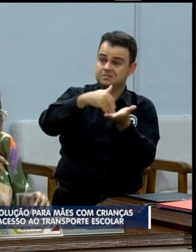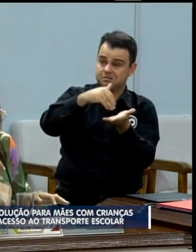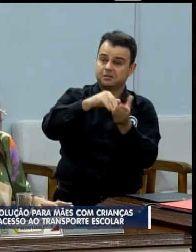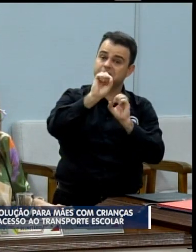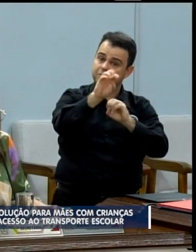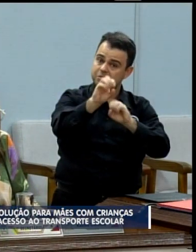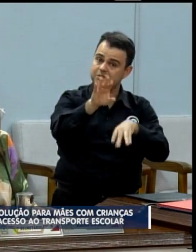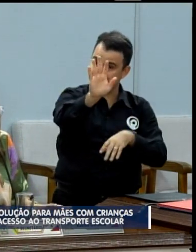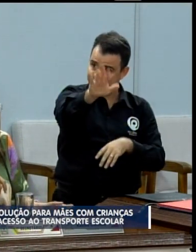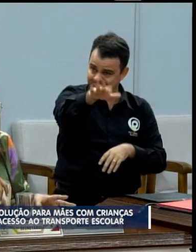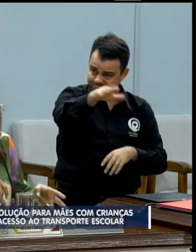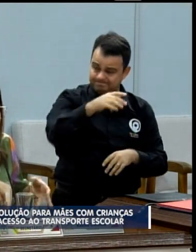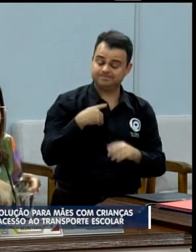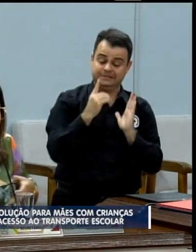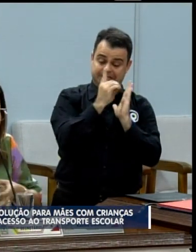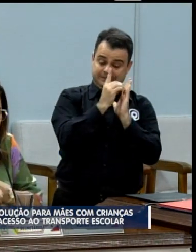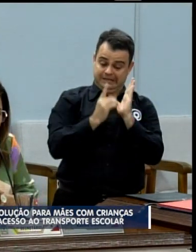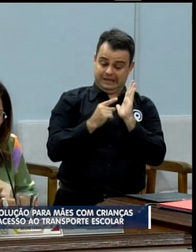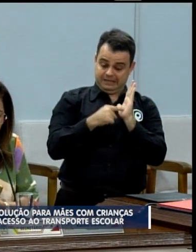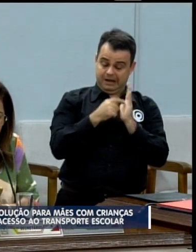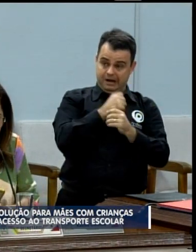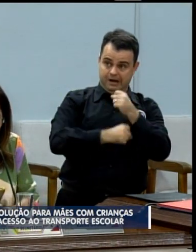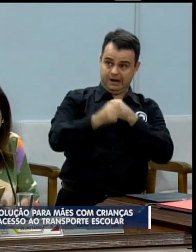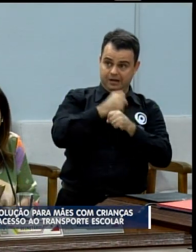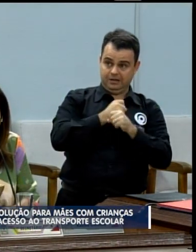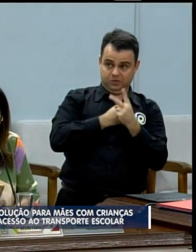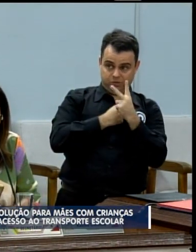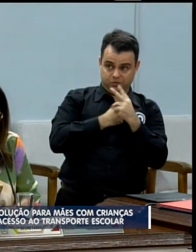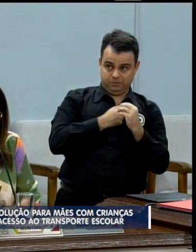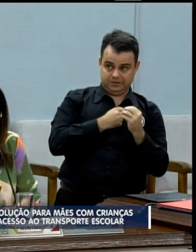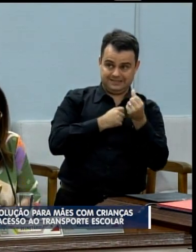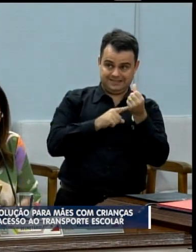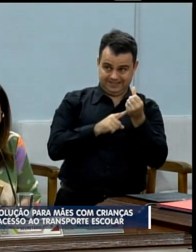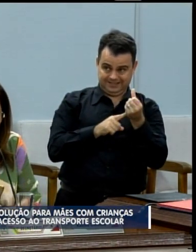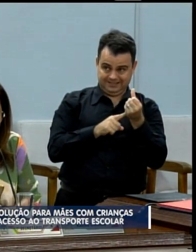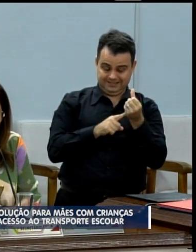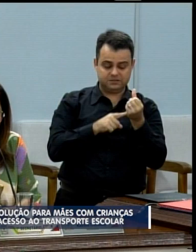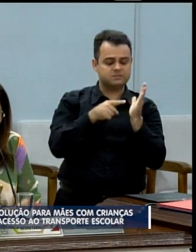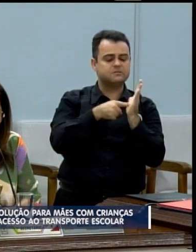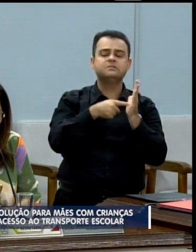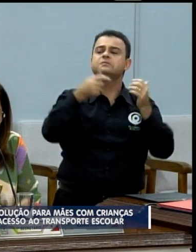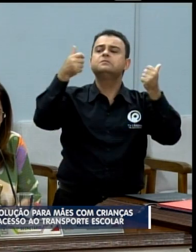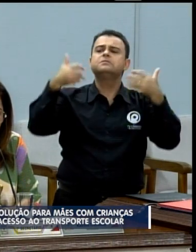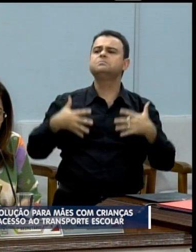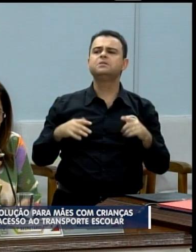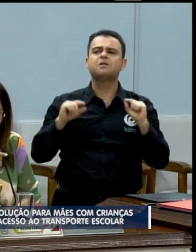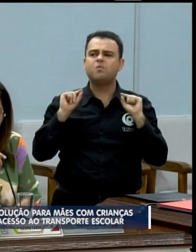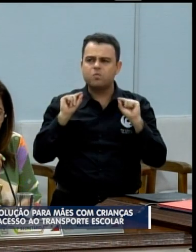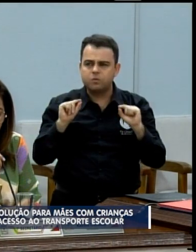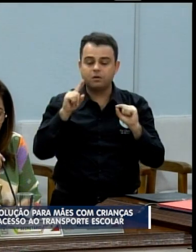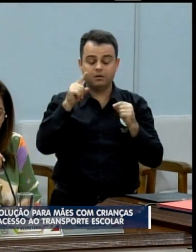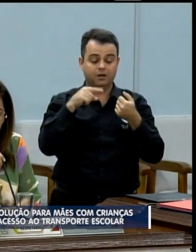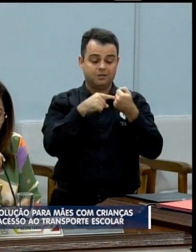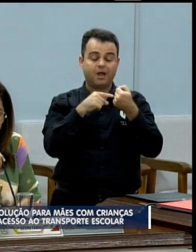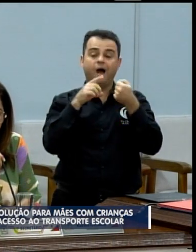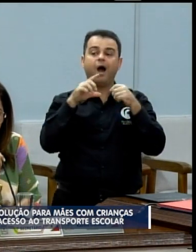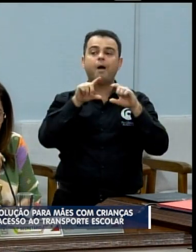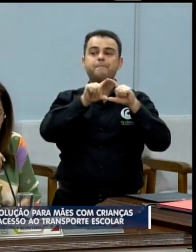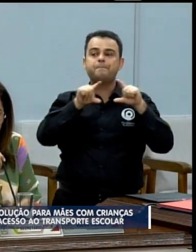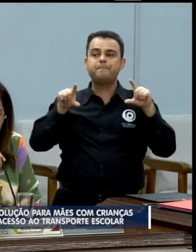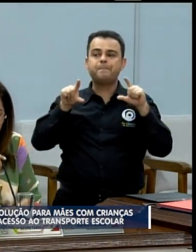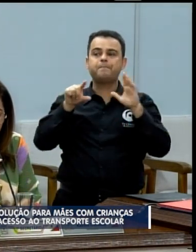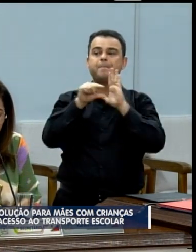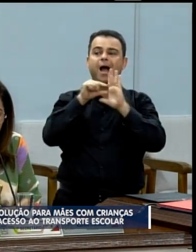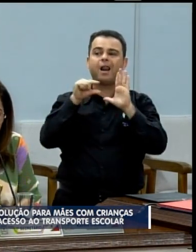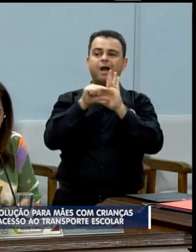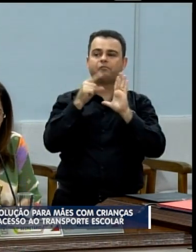Educação? O decreto de 2006, ele fala o seguinte, que no parágrafo único, quando houver